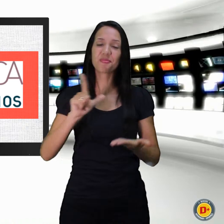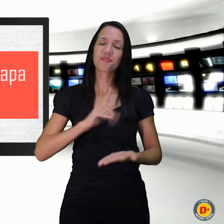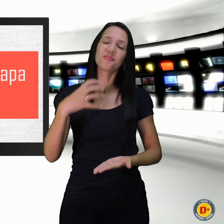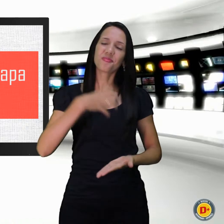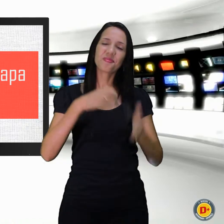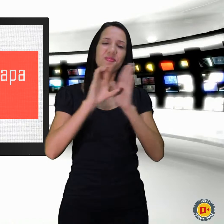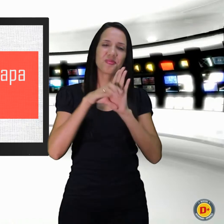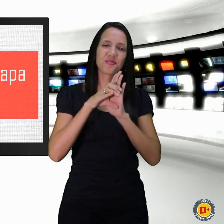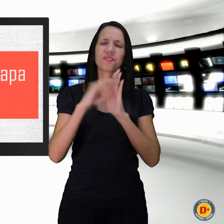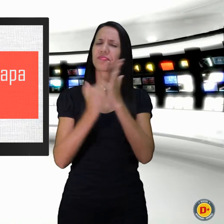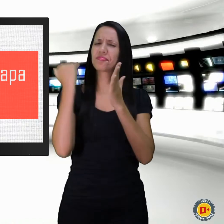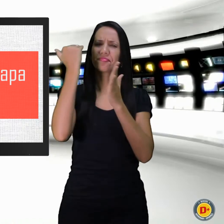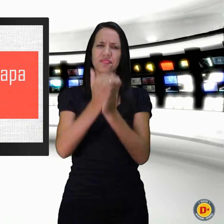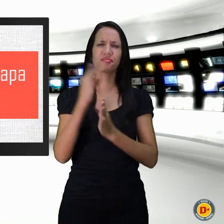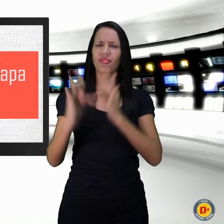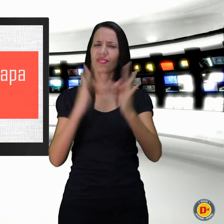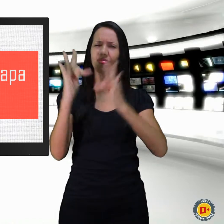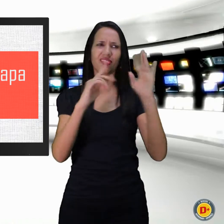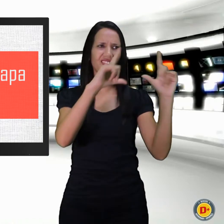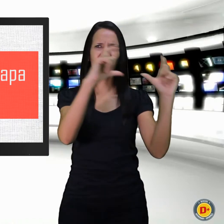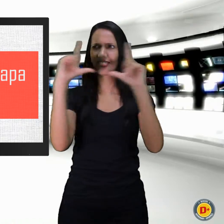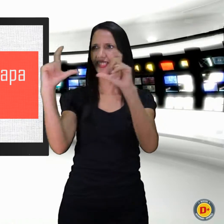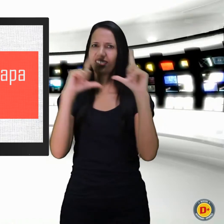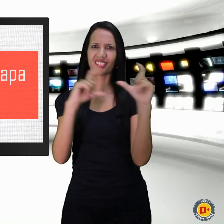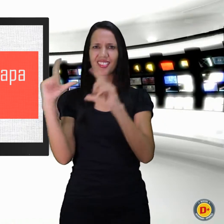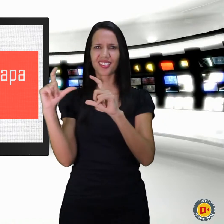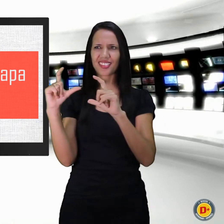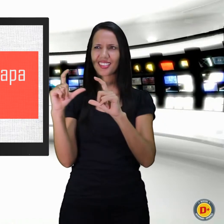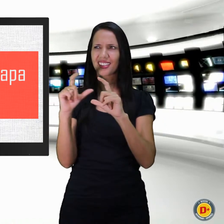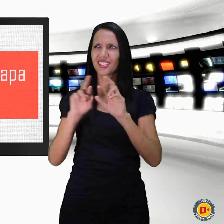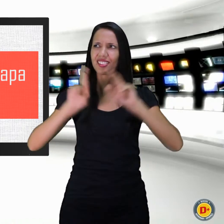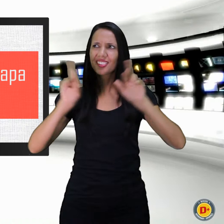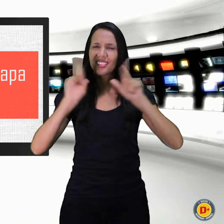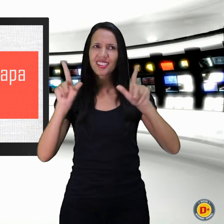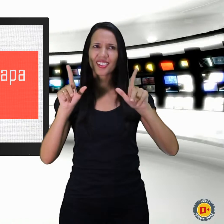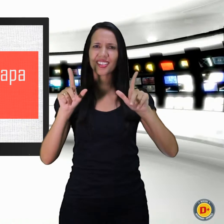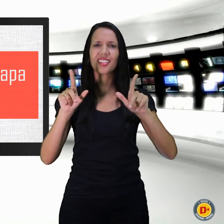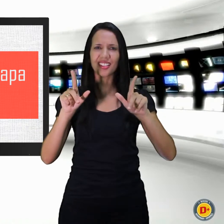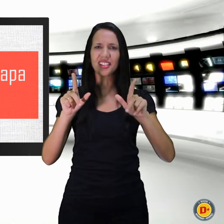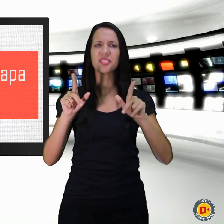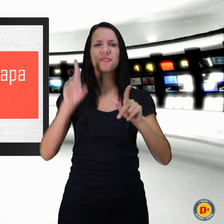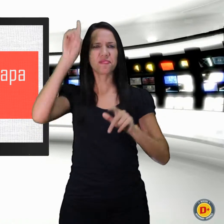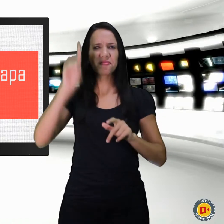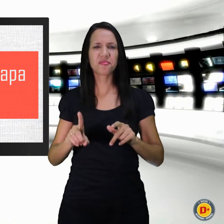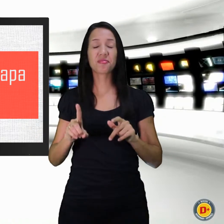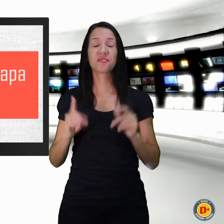ultrapassa as técnicas fotográficas qual diferentes graus de deficiência visual os alunos aprenderam